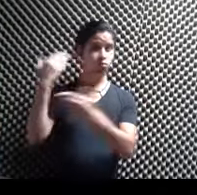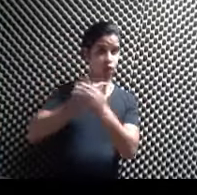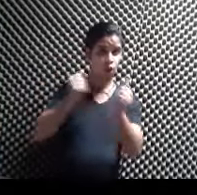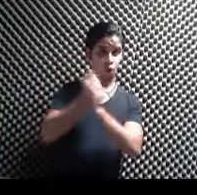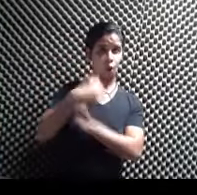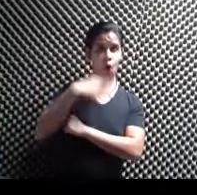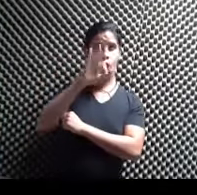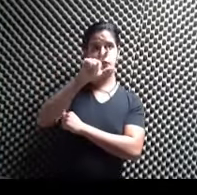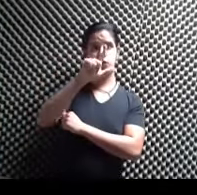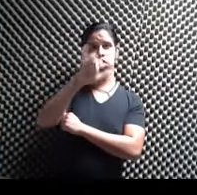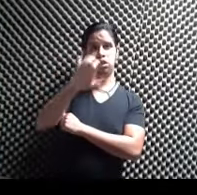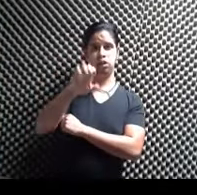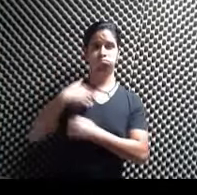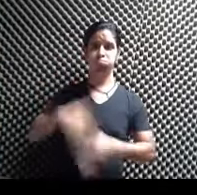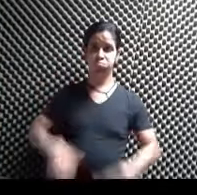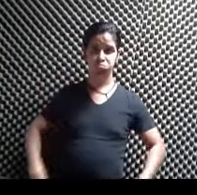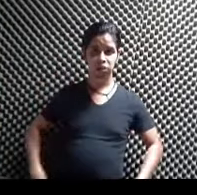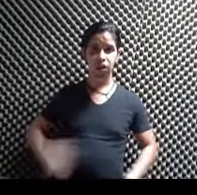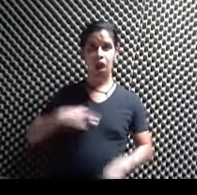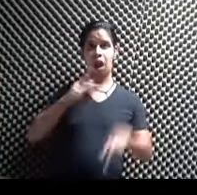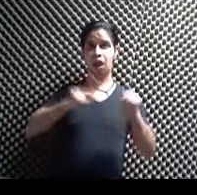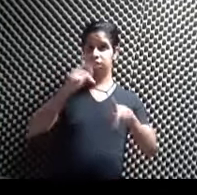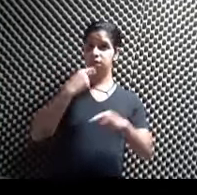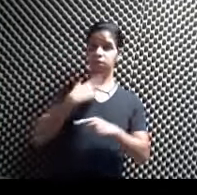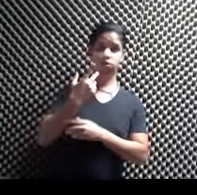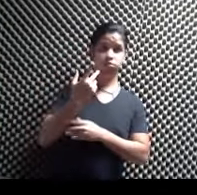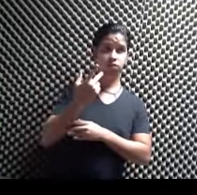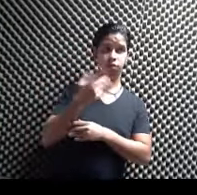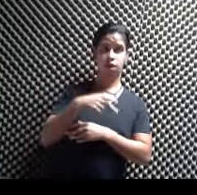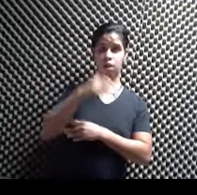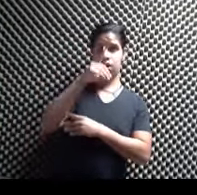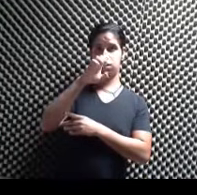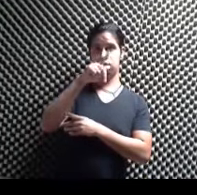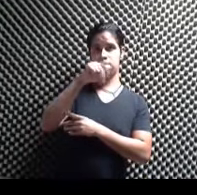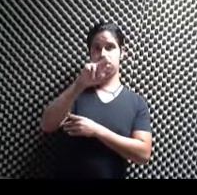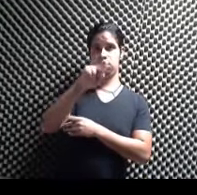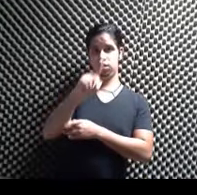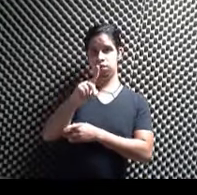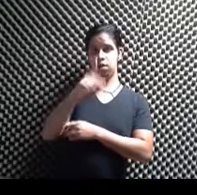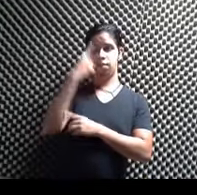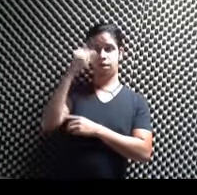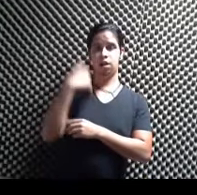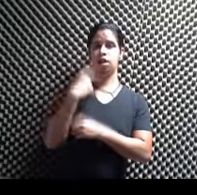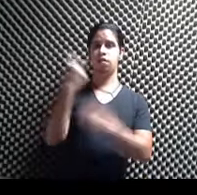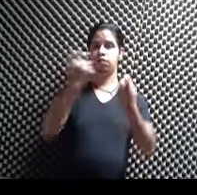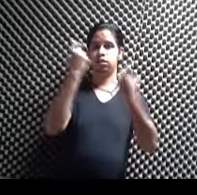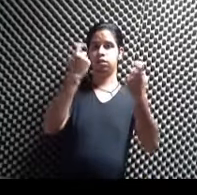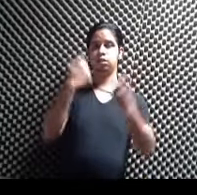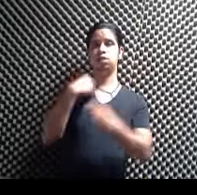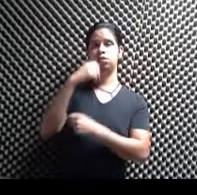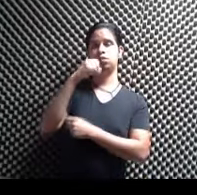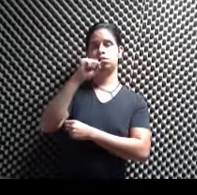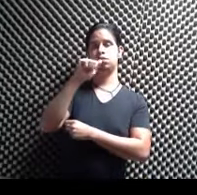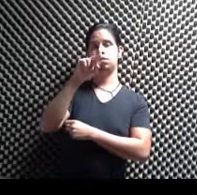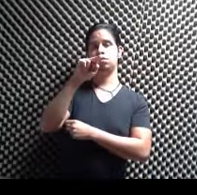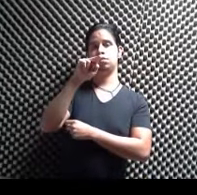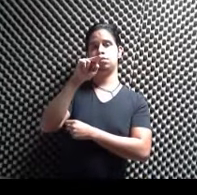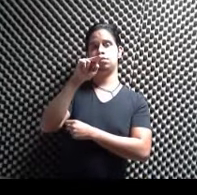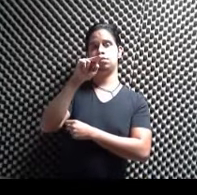gente hay gente que se pone dipen para la fiesta de San Sebastián. Yo he visto mujeres con dipen puesto. Porque no encuentran para no ir a las